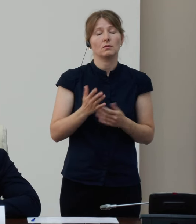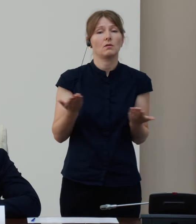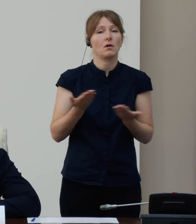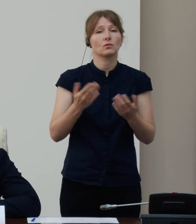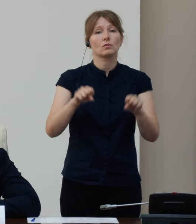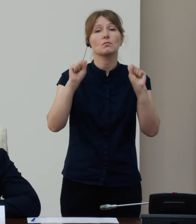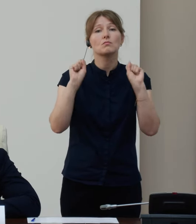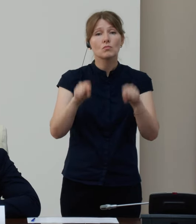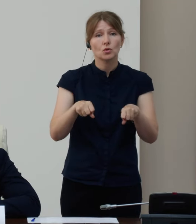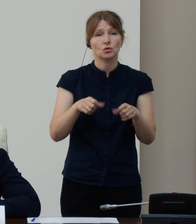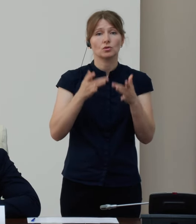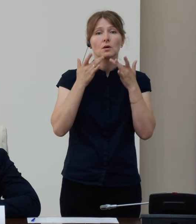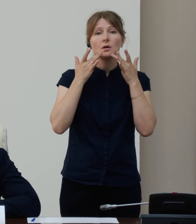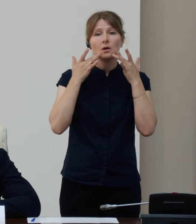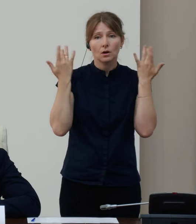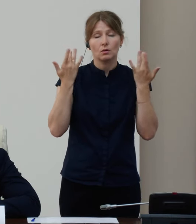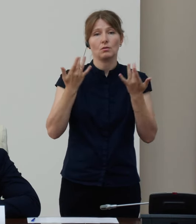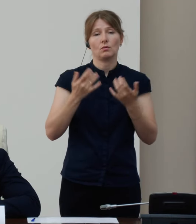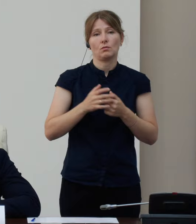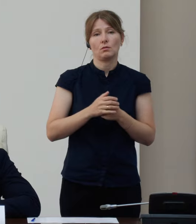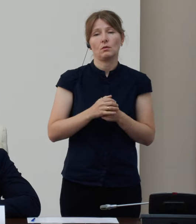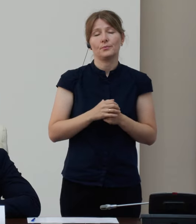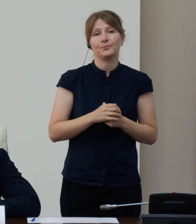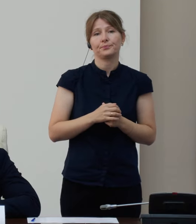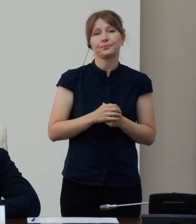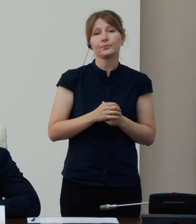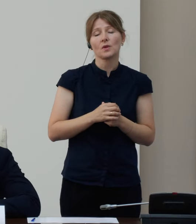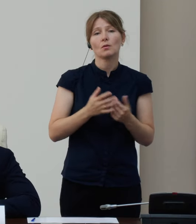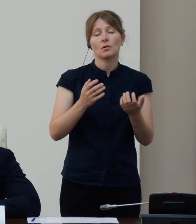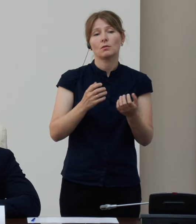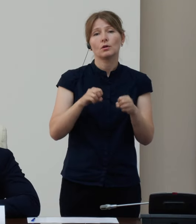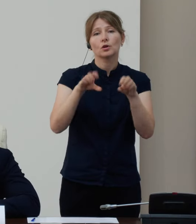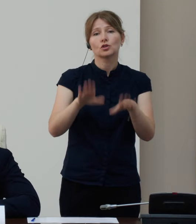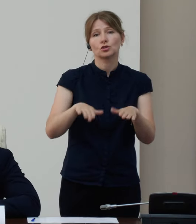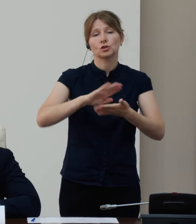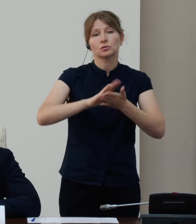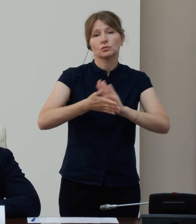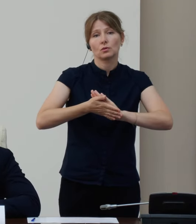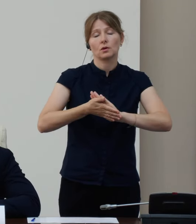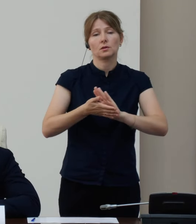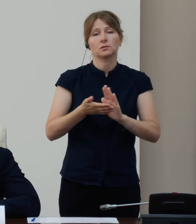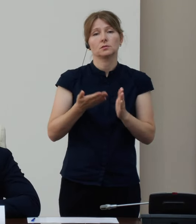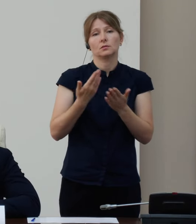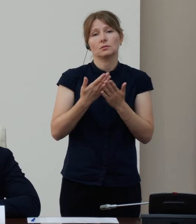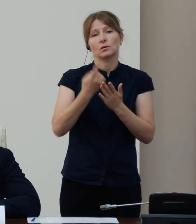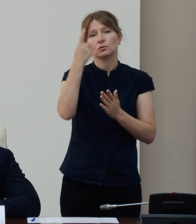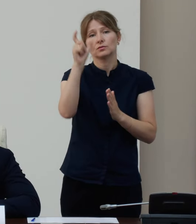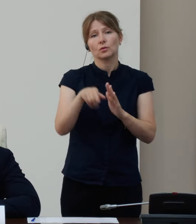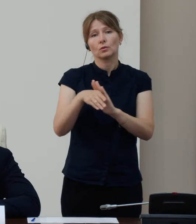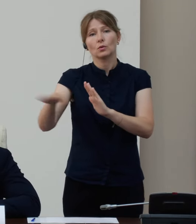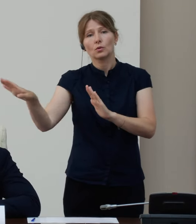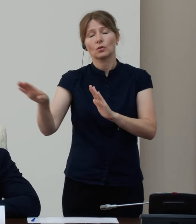care poate foarte ușor să absorbă situații în care cineva pleacă, trebuie